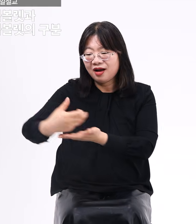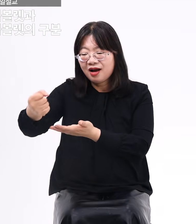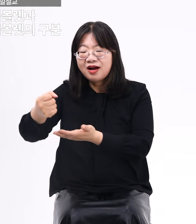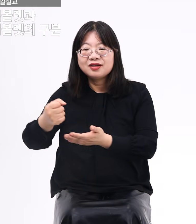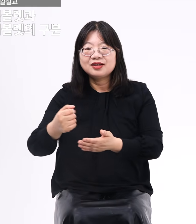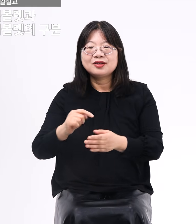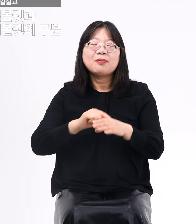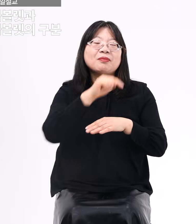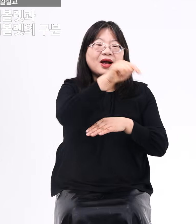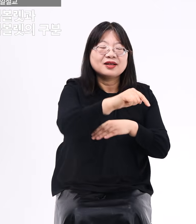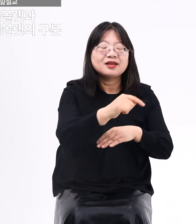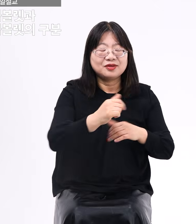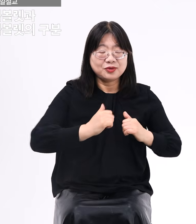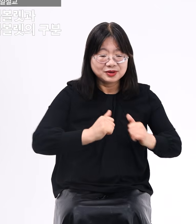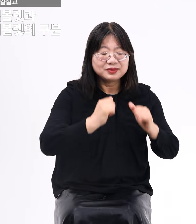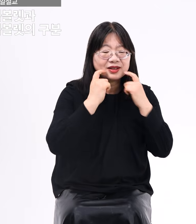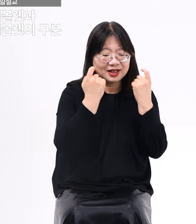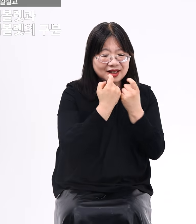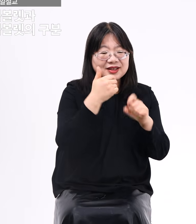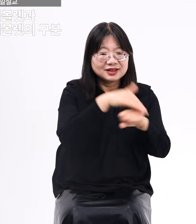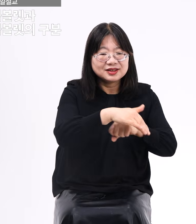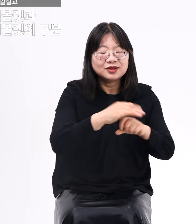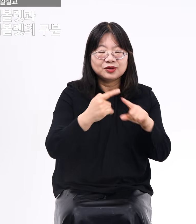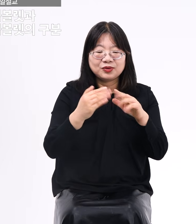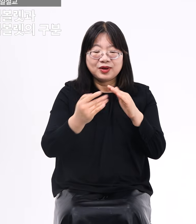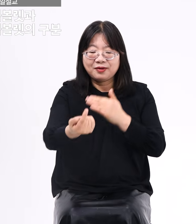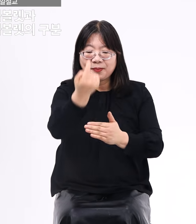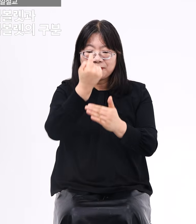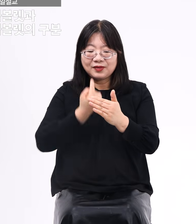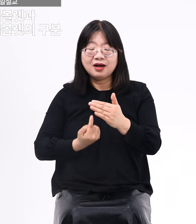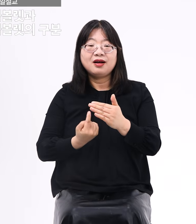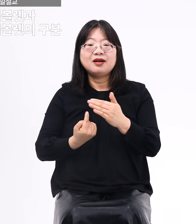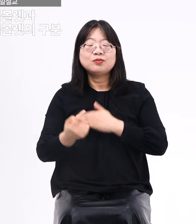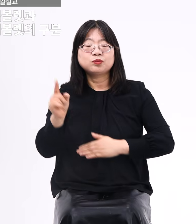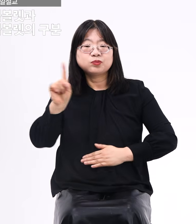열심히, 개인적으로. 교회에 들어와서는 일절